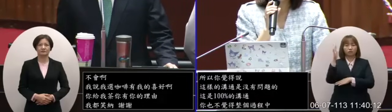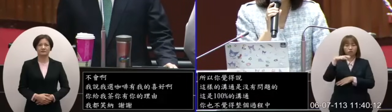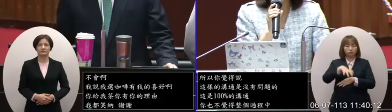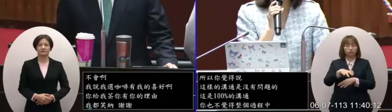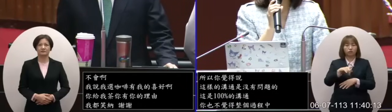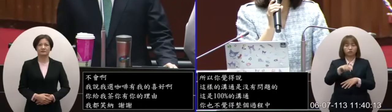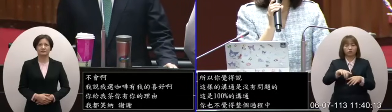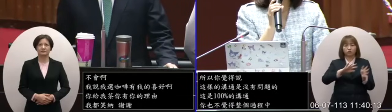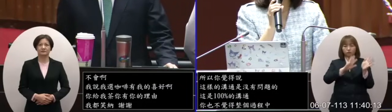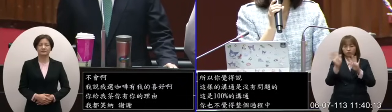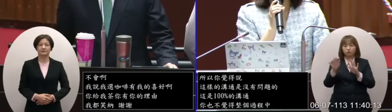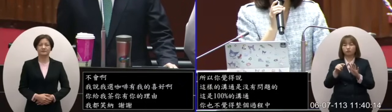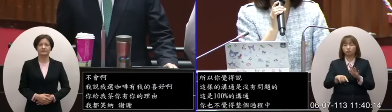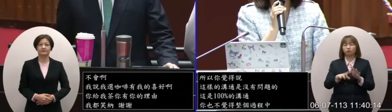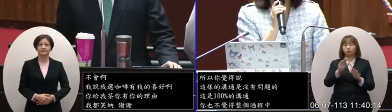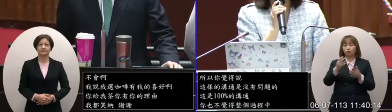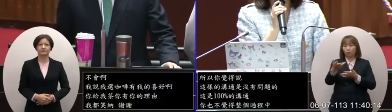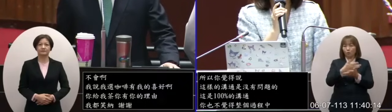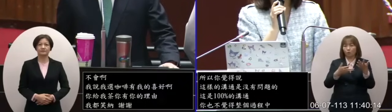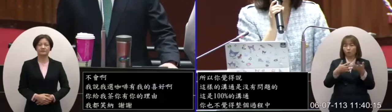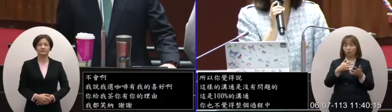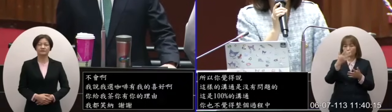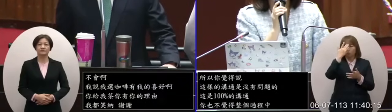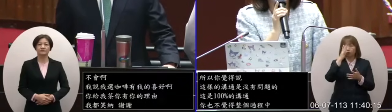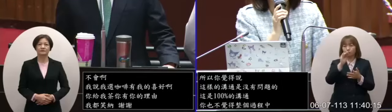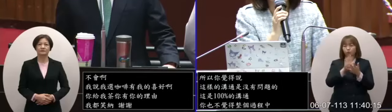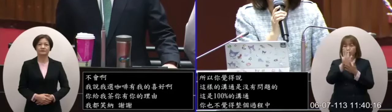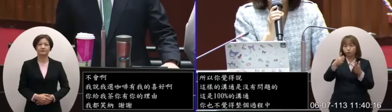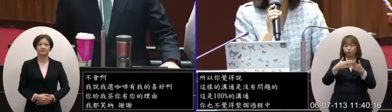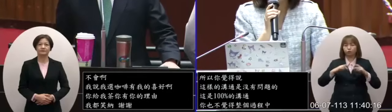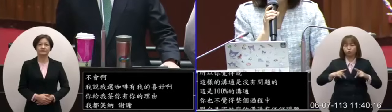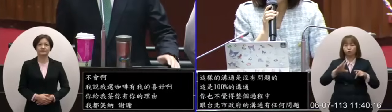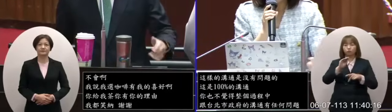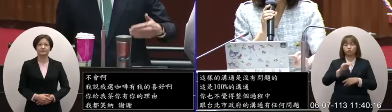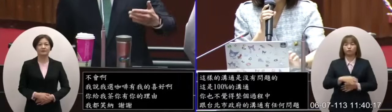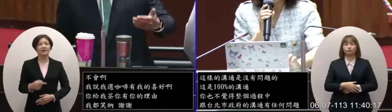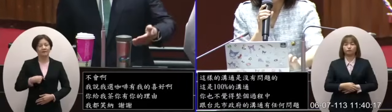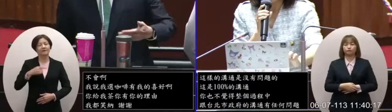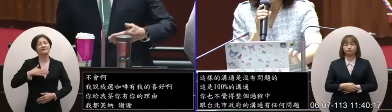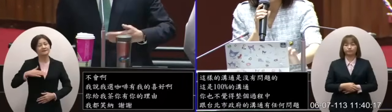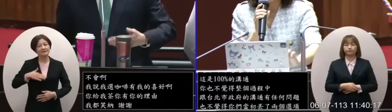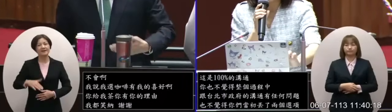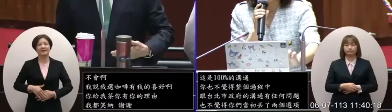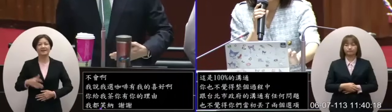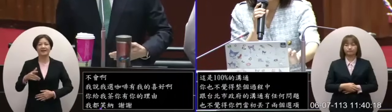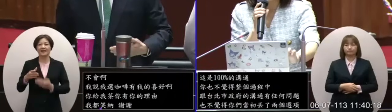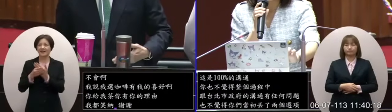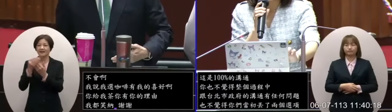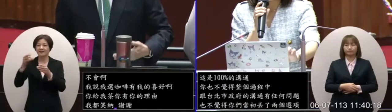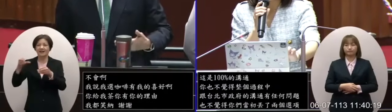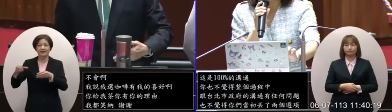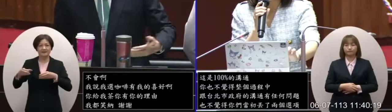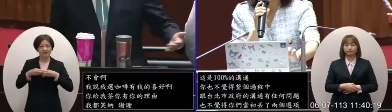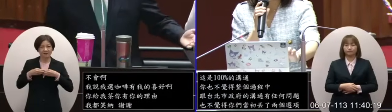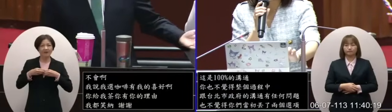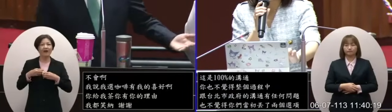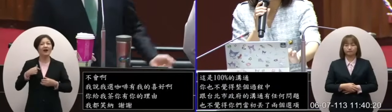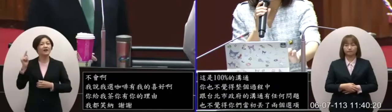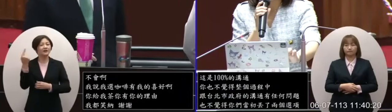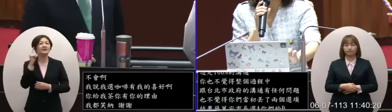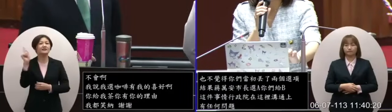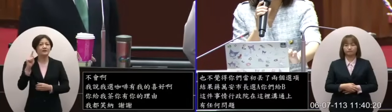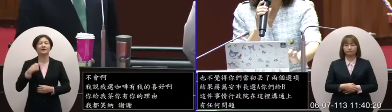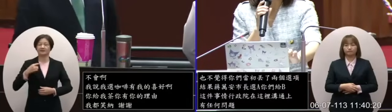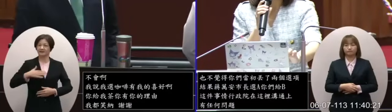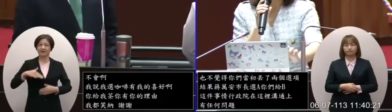院在这里的部分呢有沟通上面的问题，未来需要调整吗？ 所以我知道你给我查的理由是什么，这个理由我就